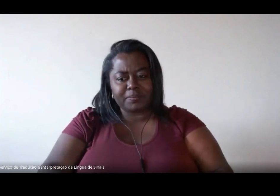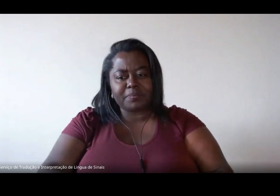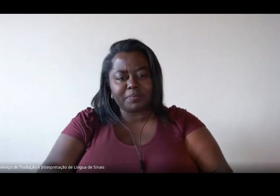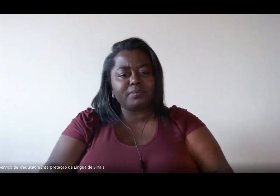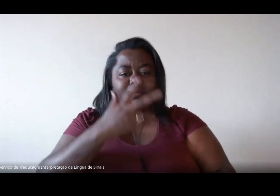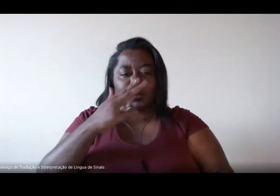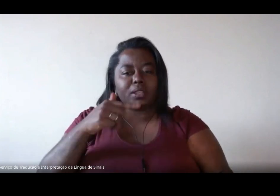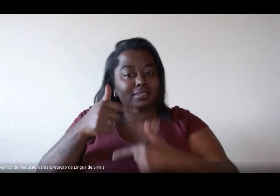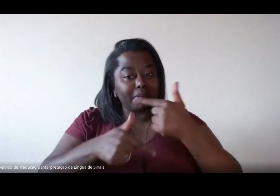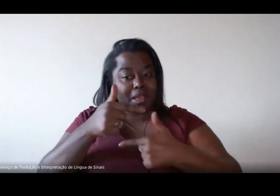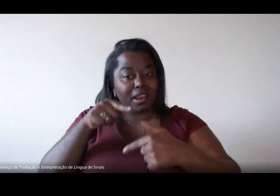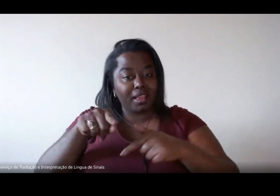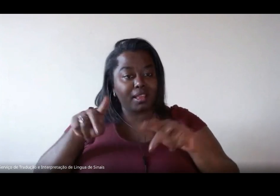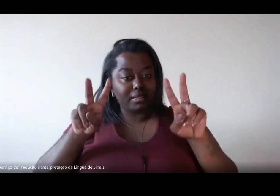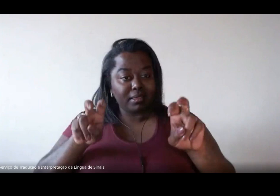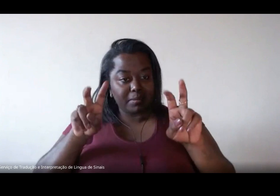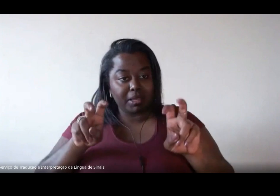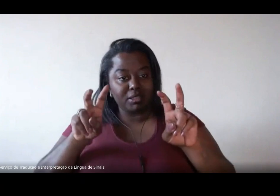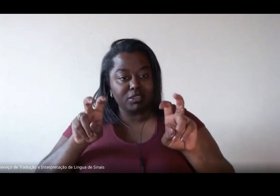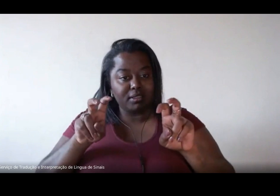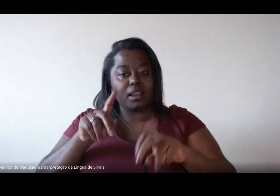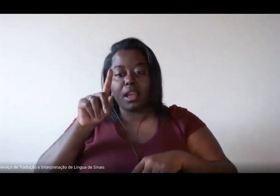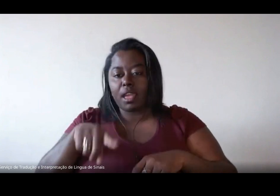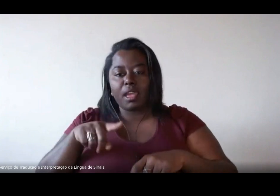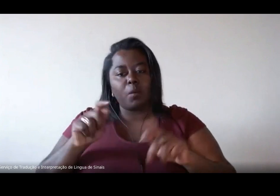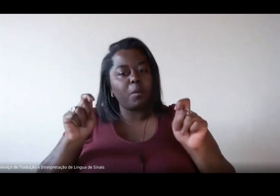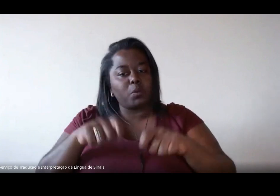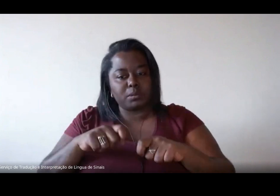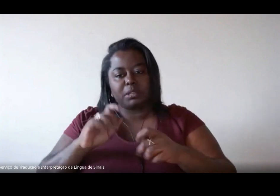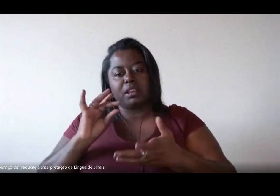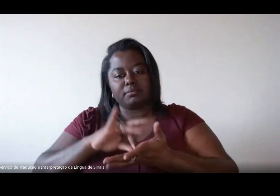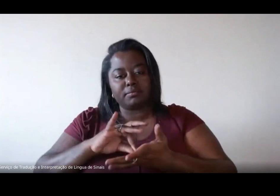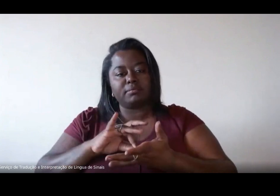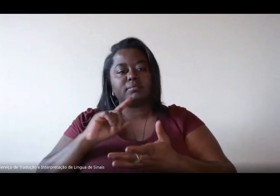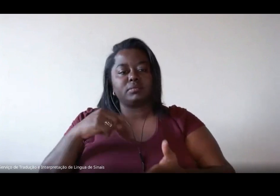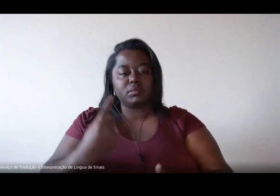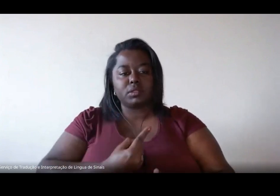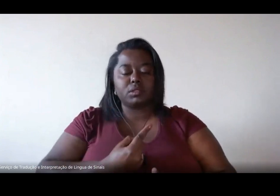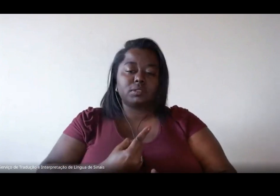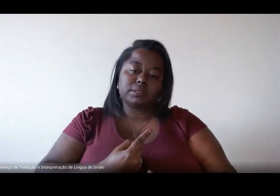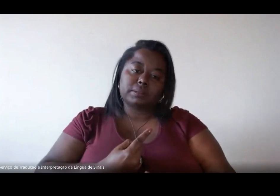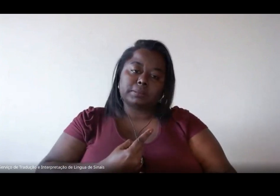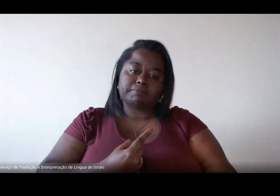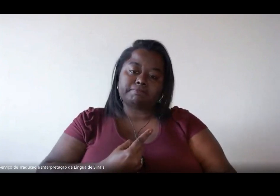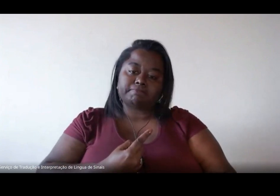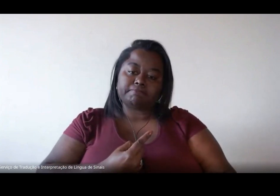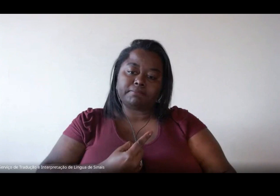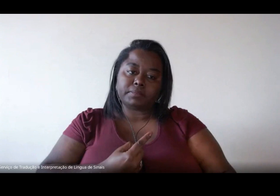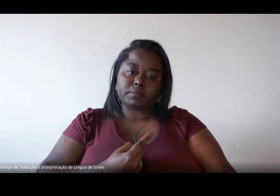que trabalhar com esse tipo de temática é a possibilidade mesmo de a